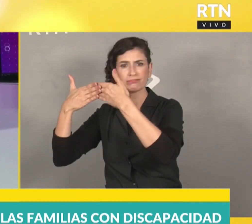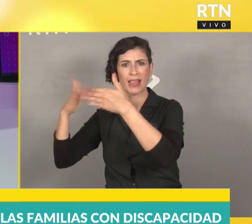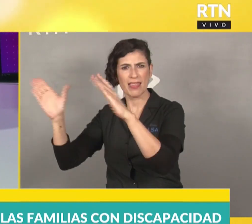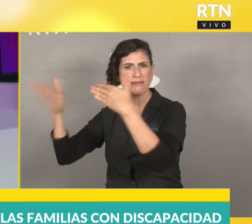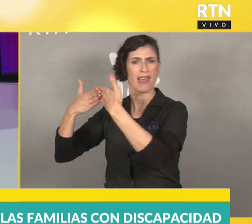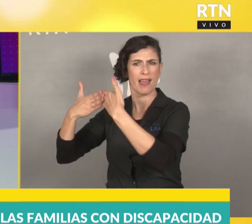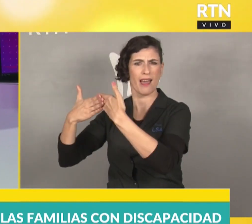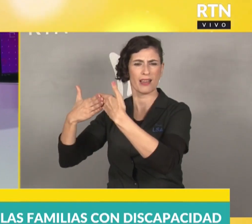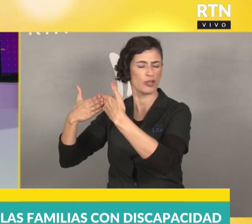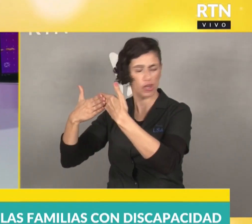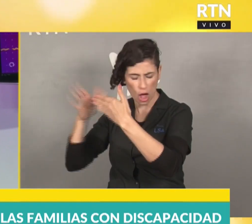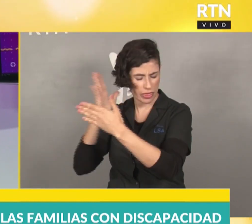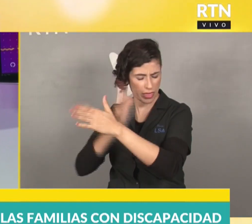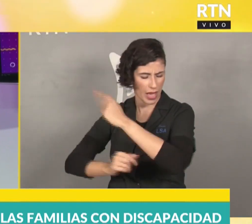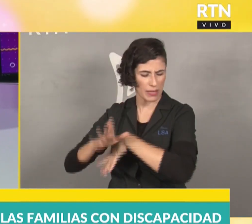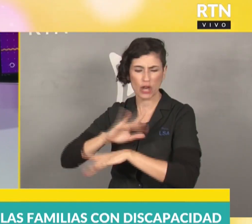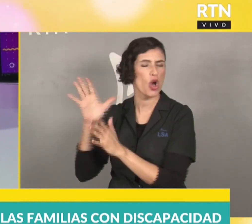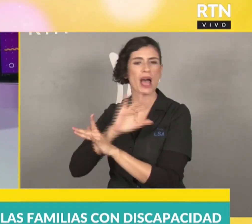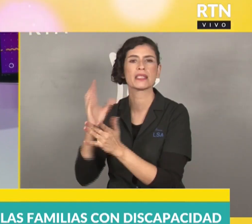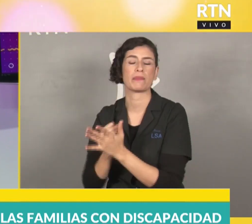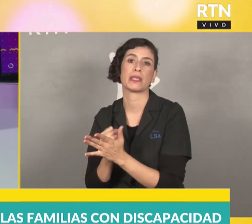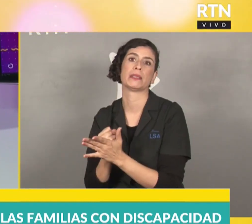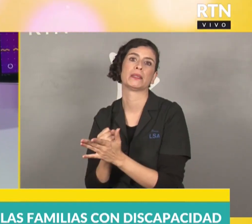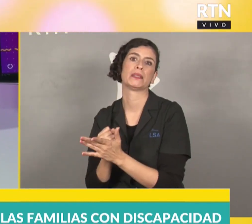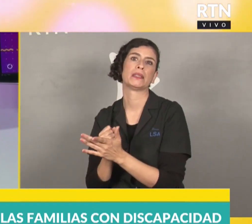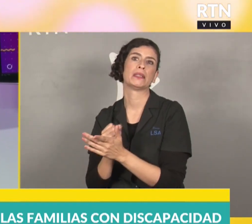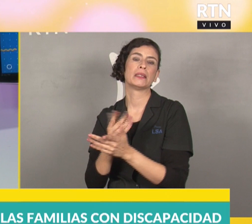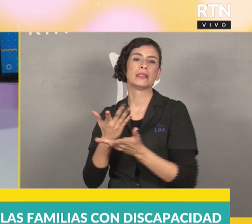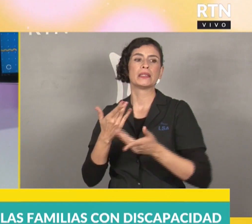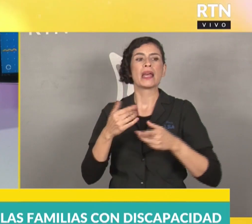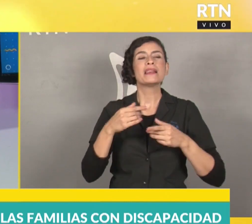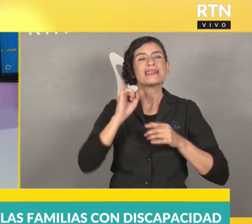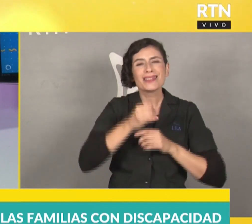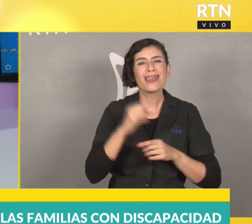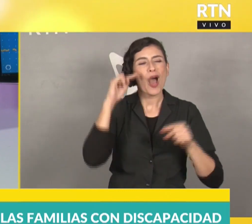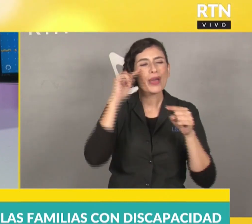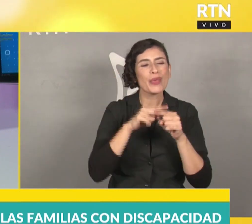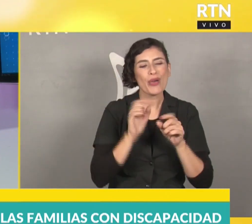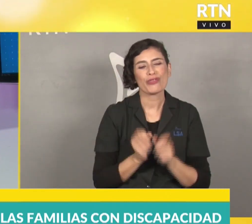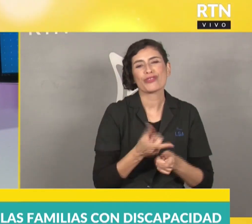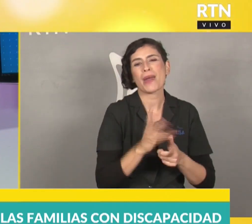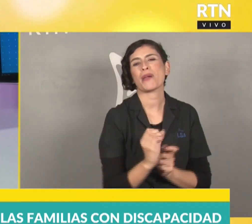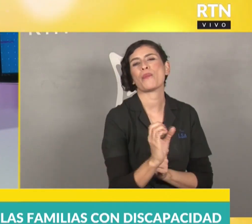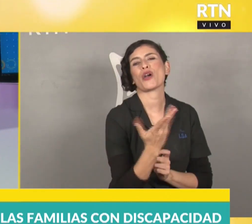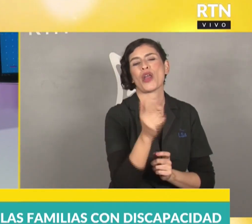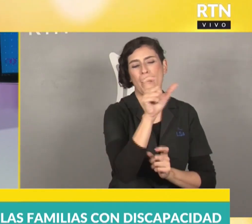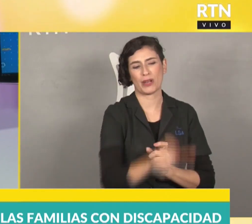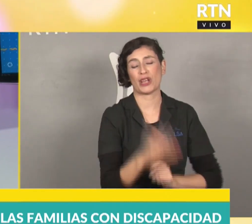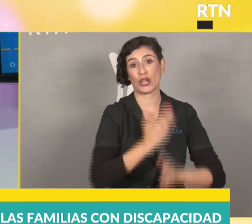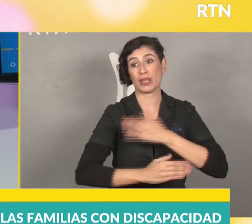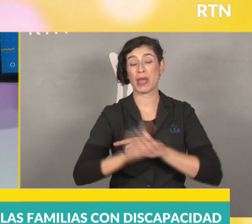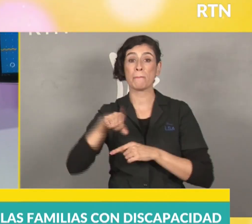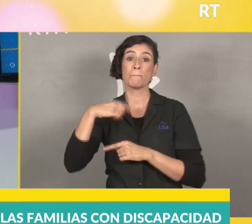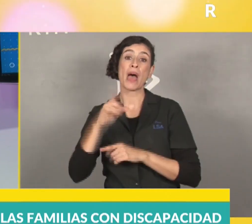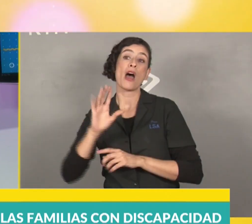esté cada vez mejor, tendemos a querer que la persona esté cada vez peor. Uh-huh. Y cuando hay